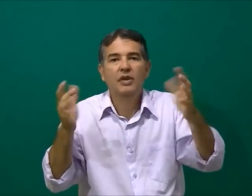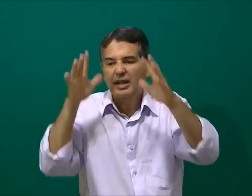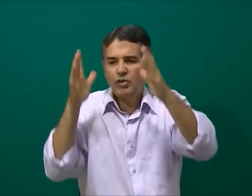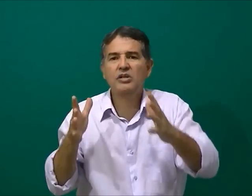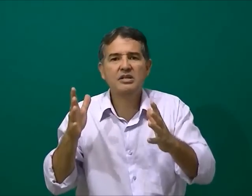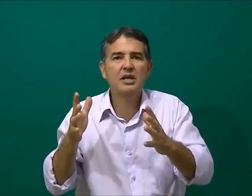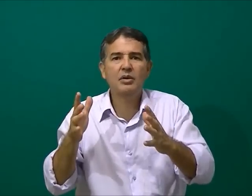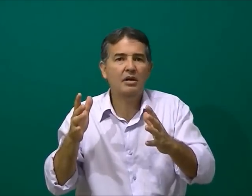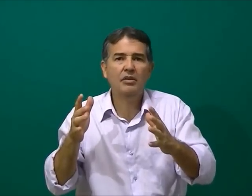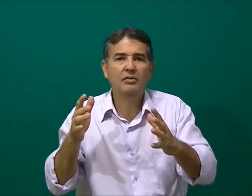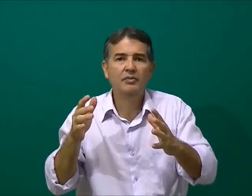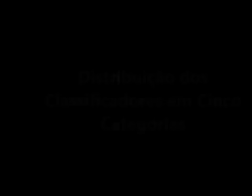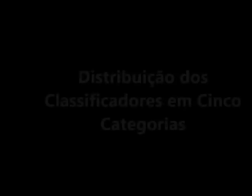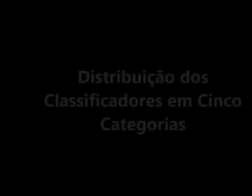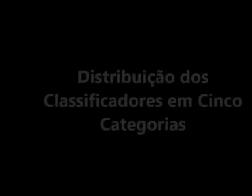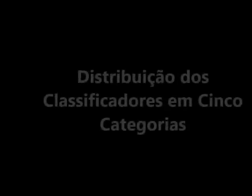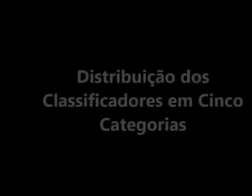aqui tudo em cima? Não.